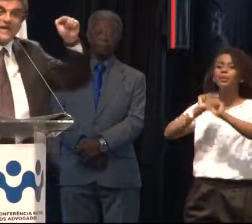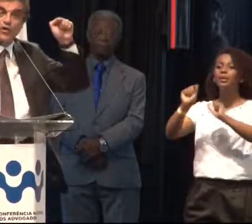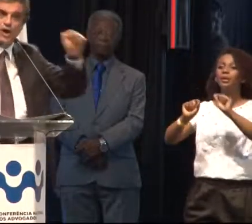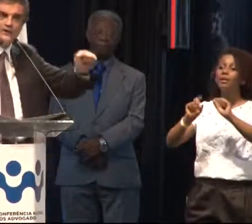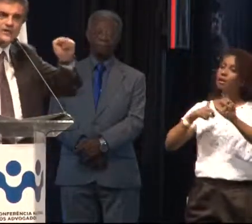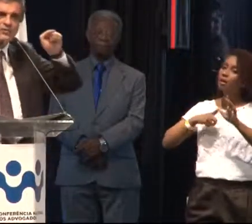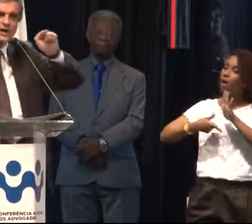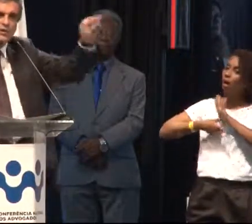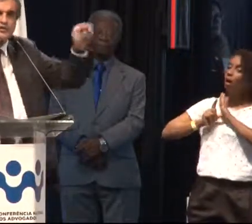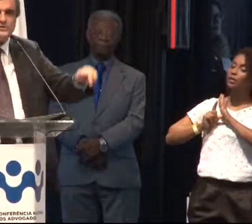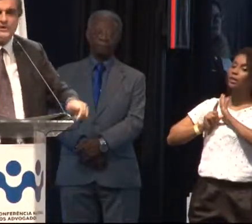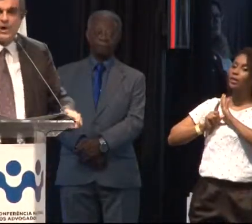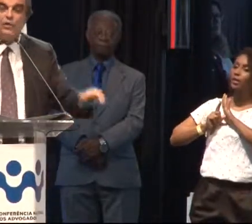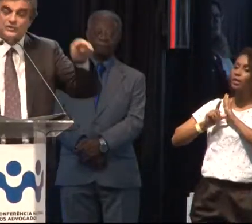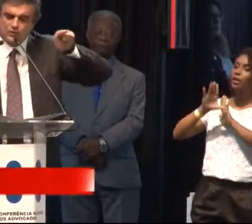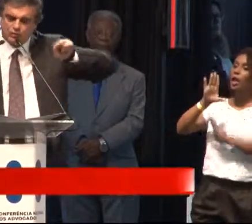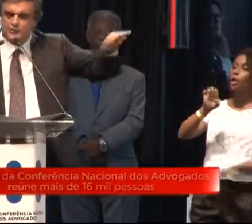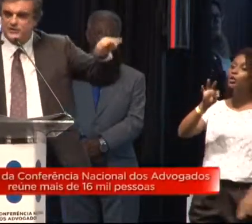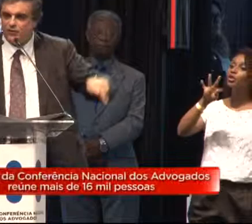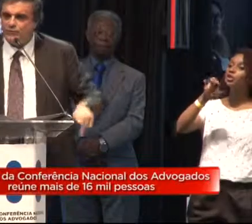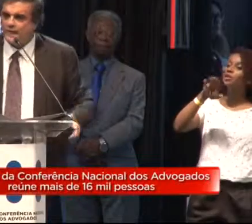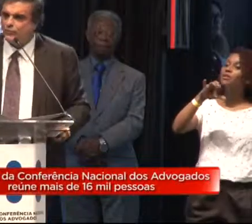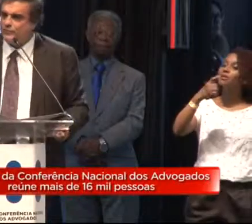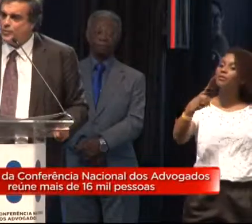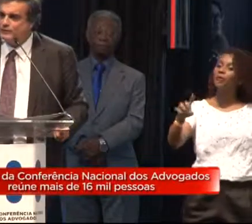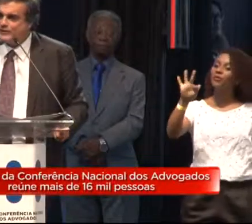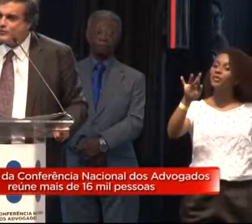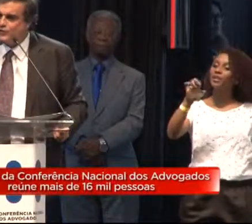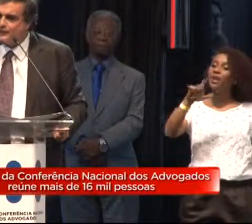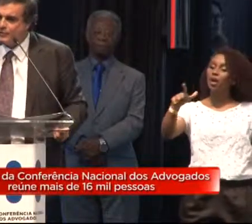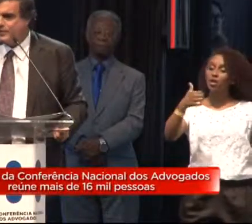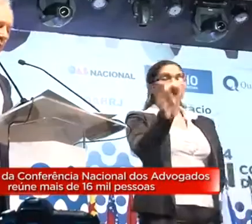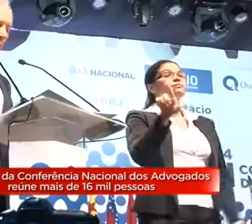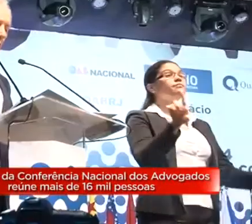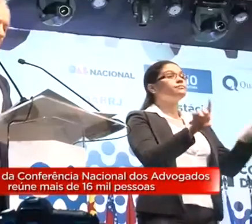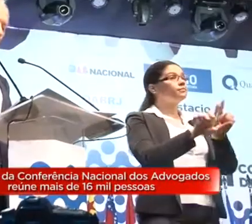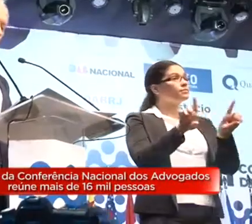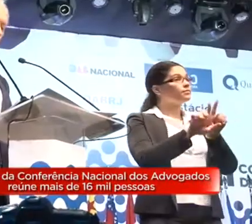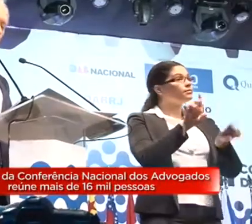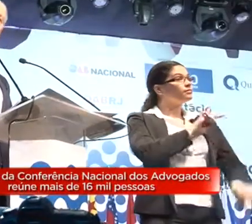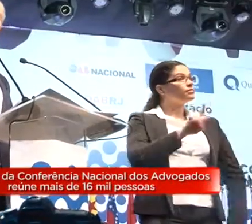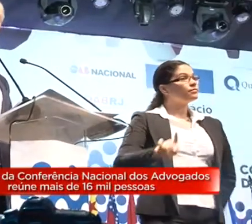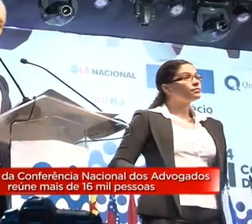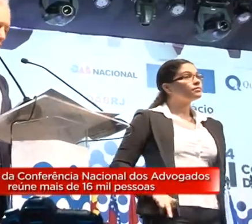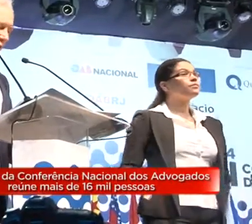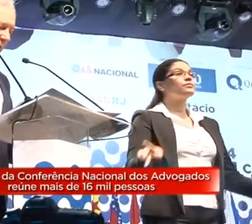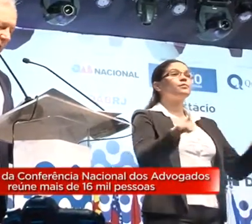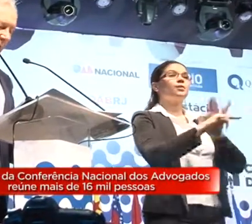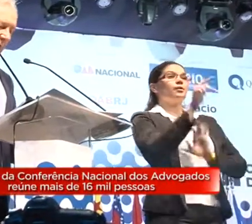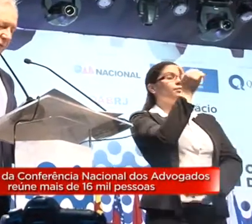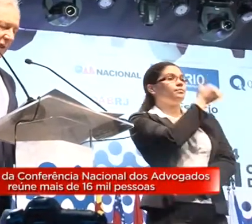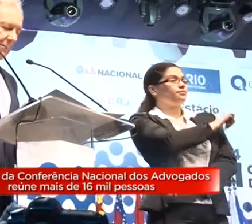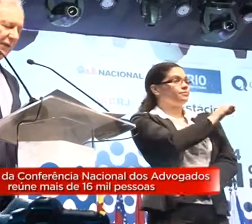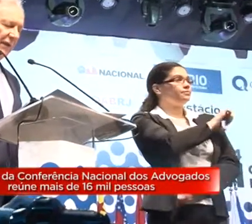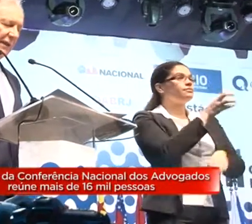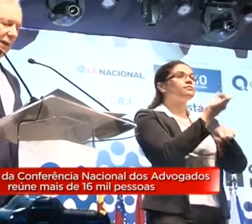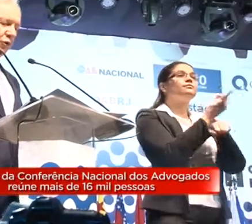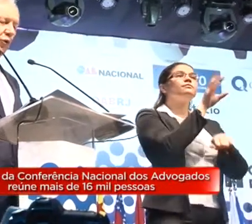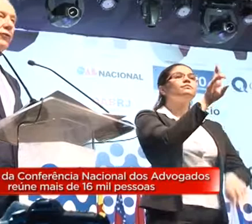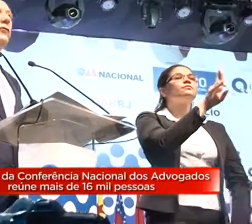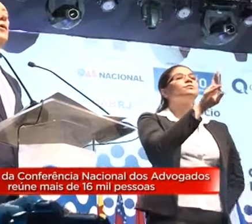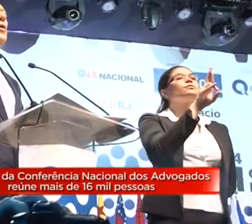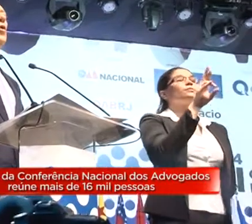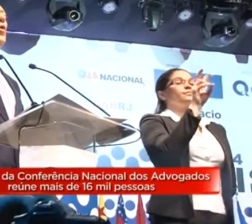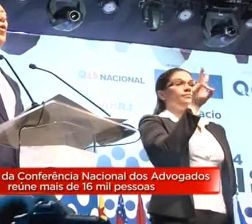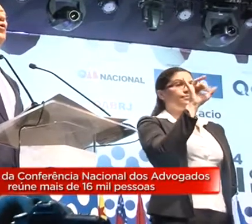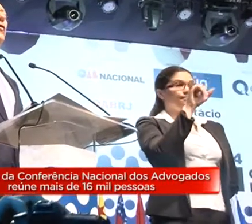são anteriores aos da Constituição Federal de 1988. Já o presidente do Supremo Tribunal Federal destacou